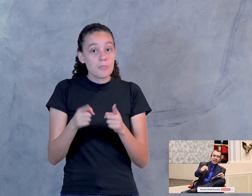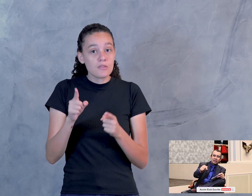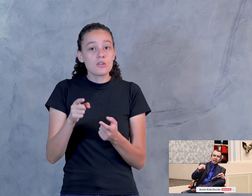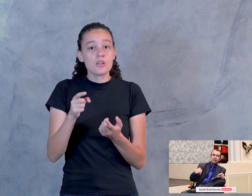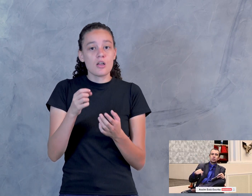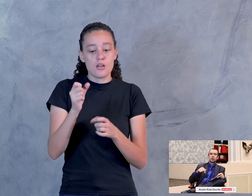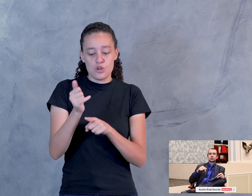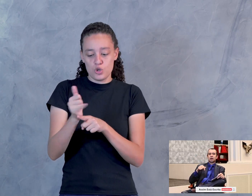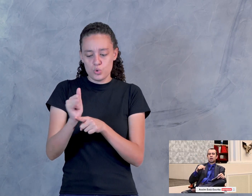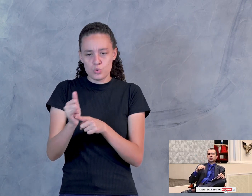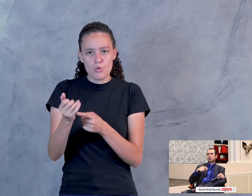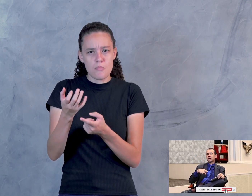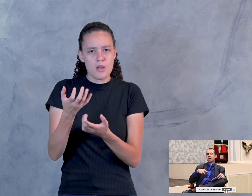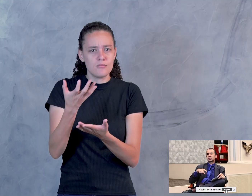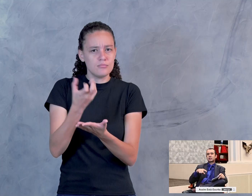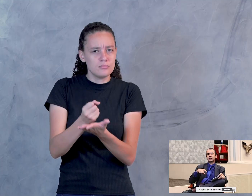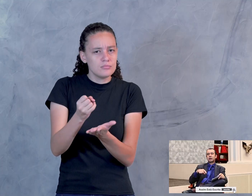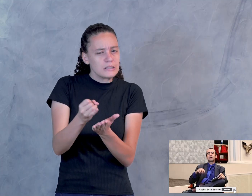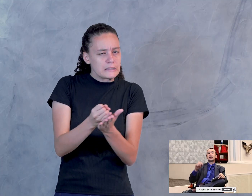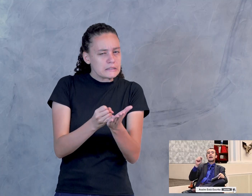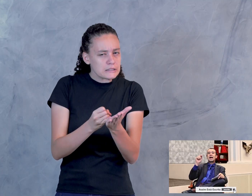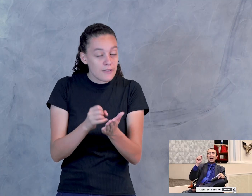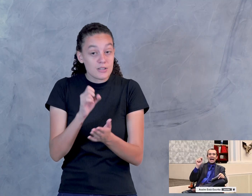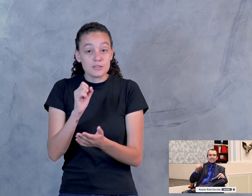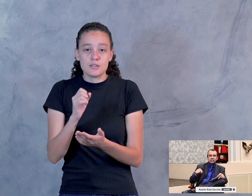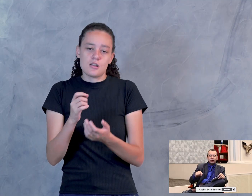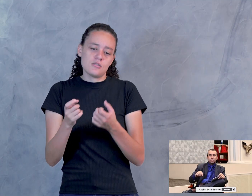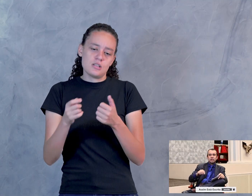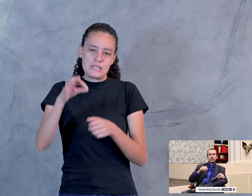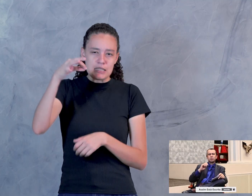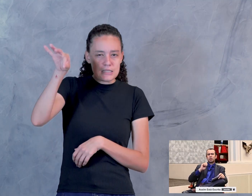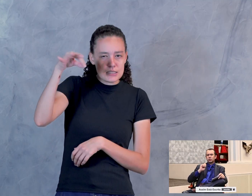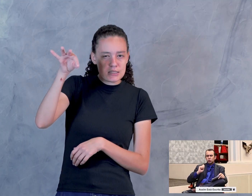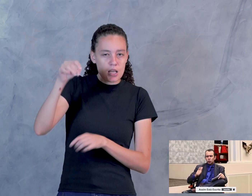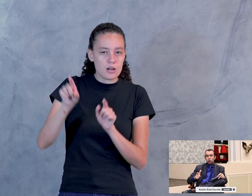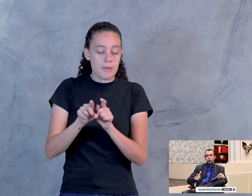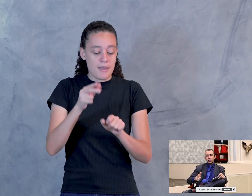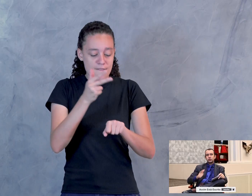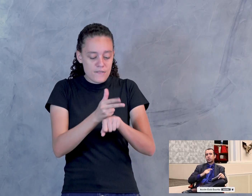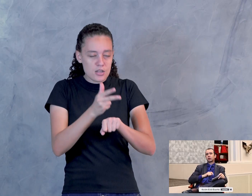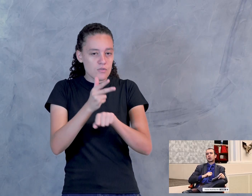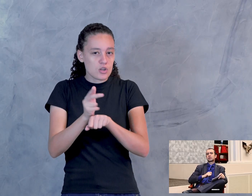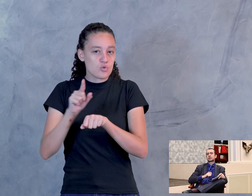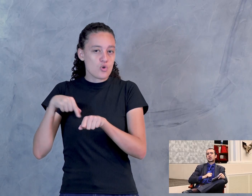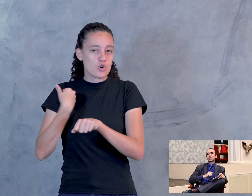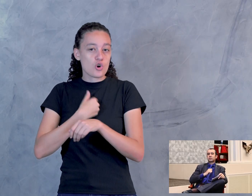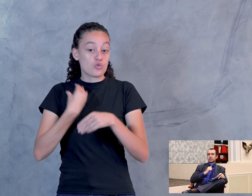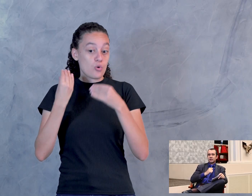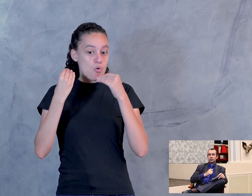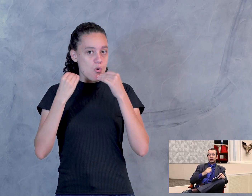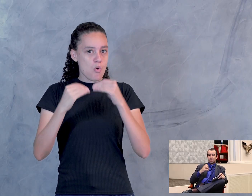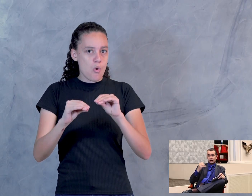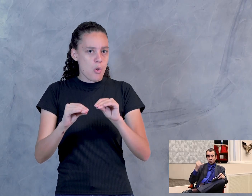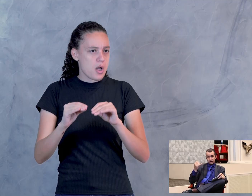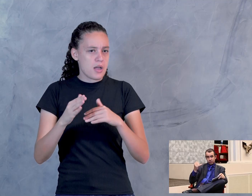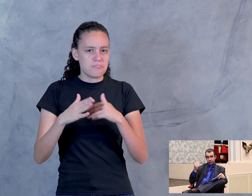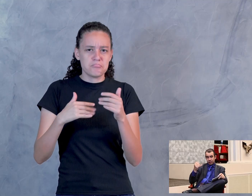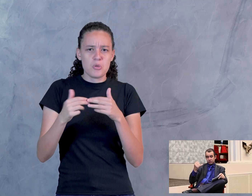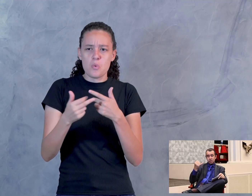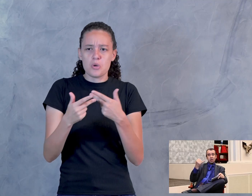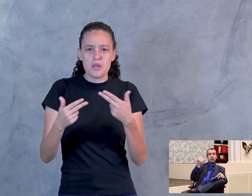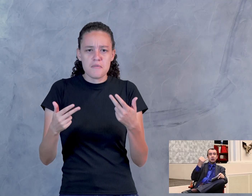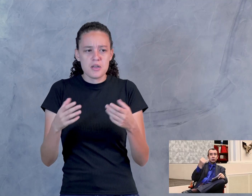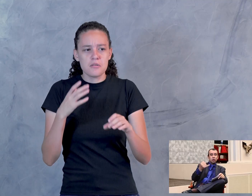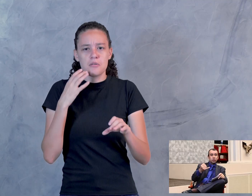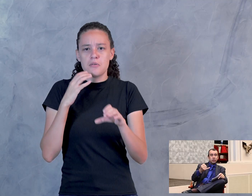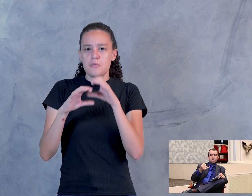se inscreva aqui no nosso canal, se não é inscrito ainda, ative o sininho, porque todo vídeo que nós fizermos aqui, sejam